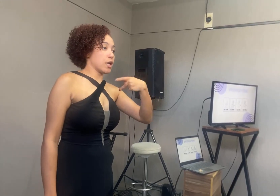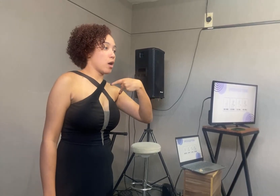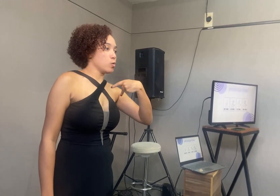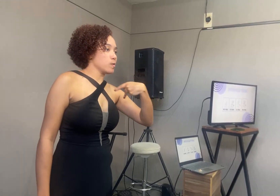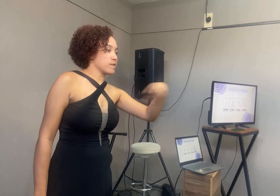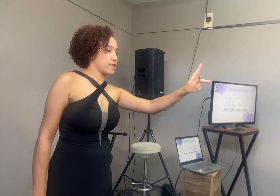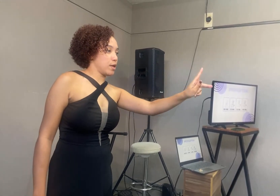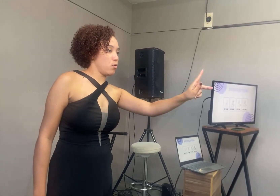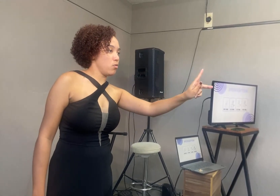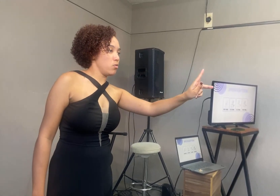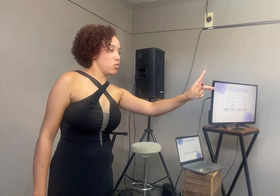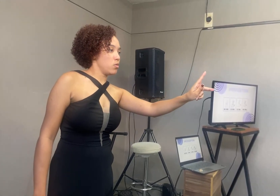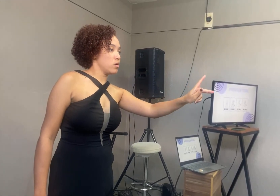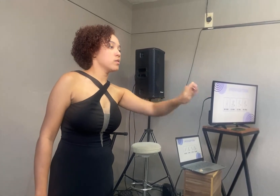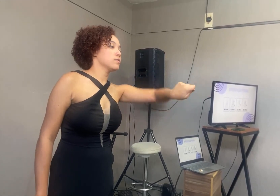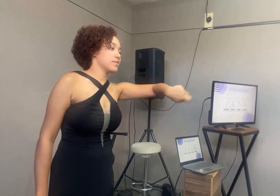direcional, seu sinal.